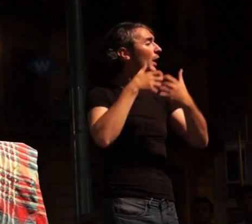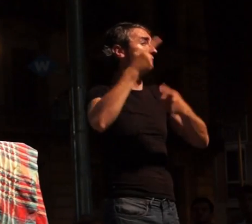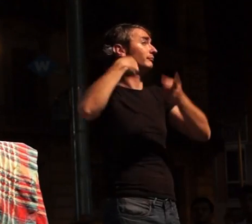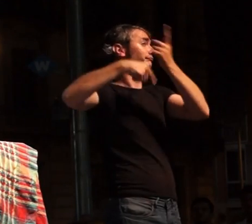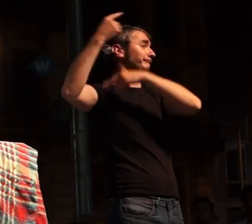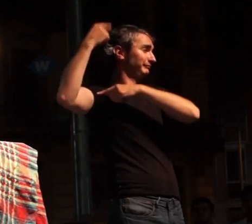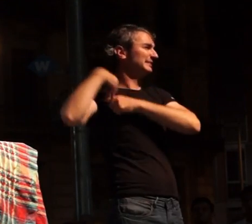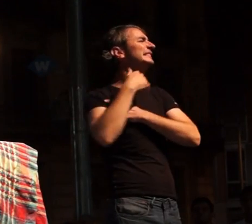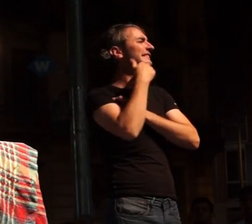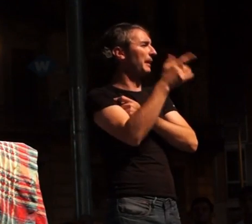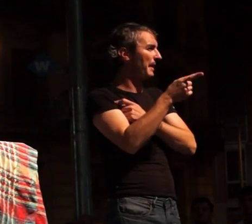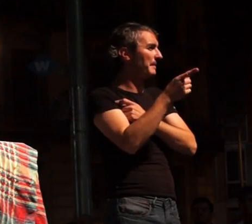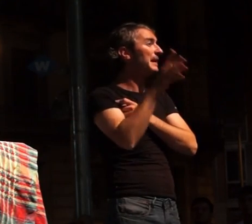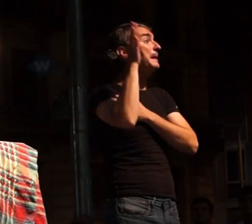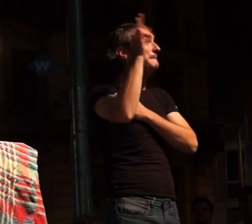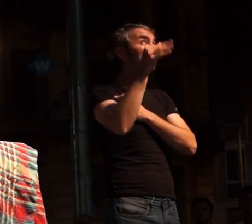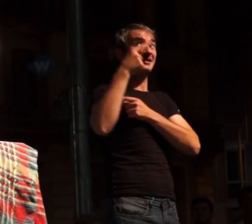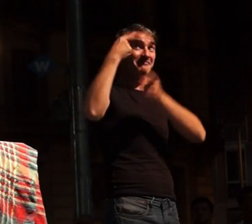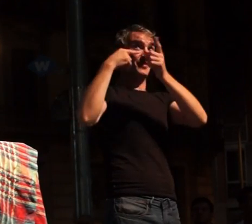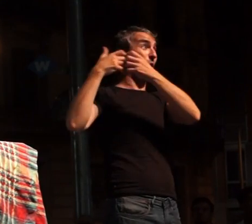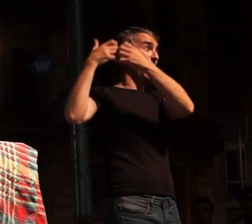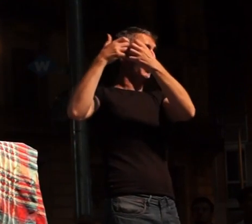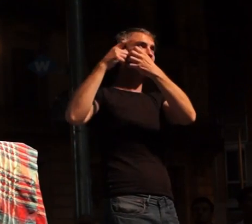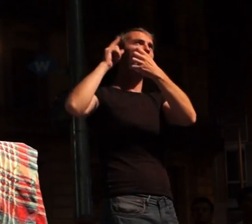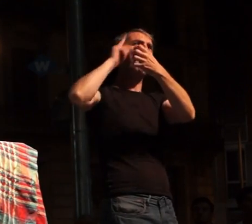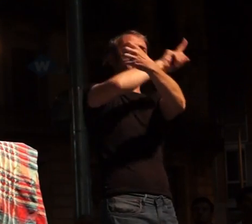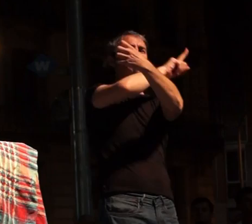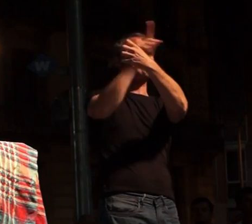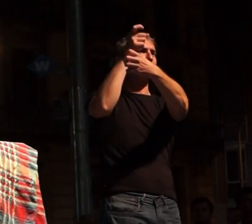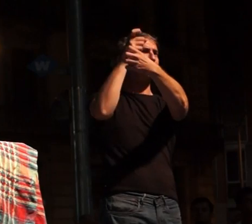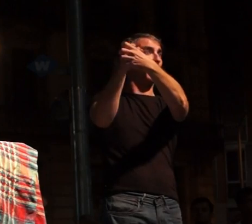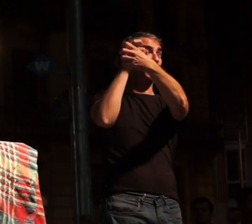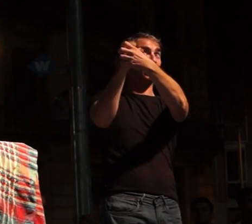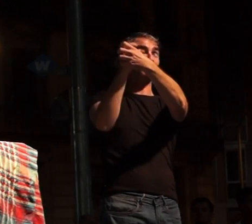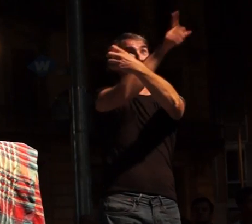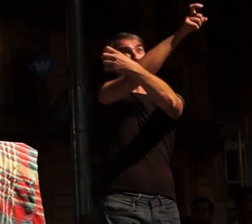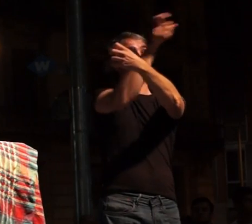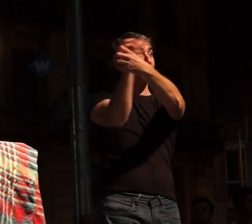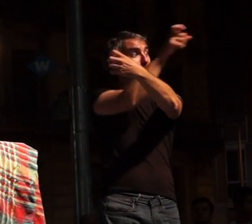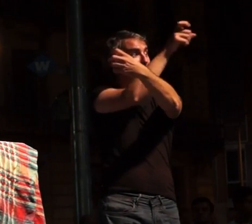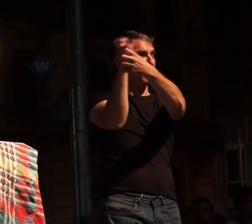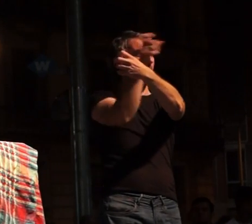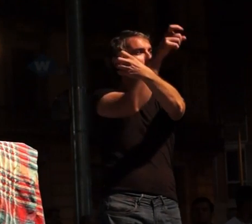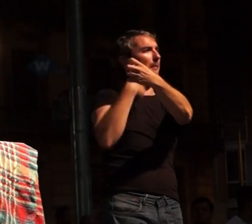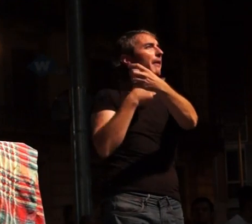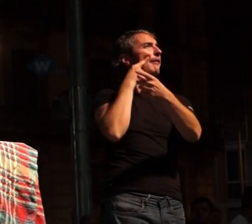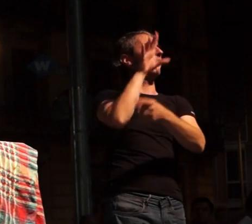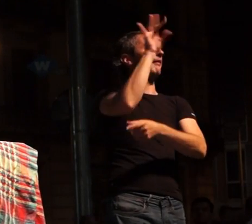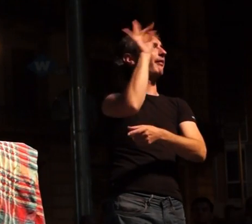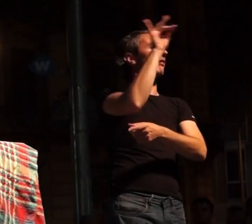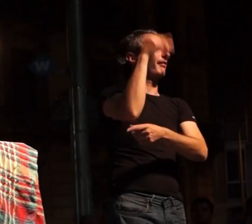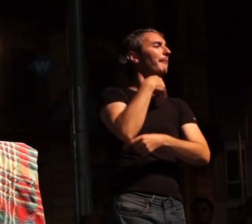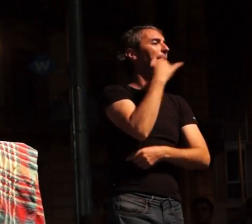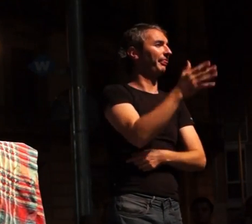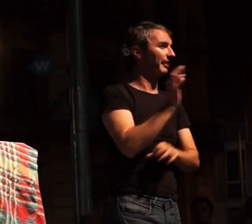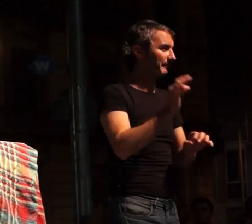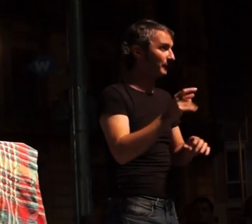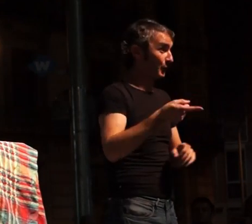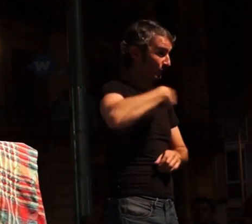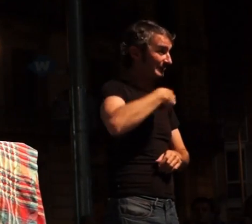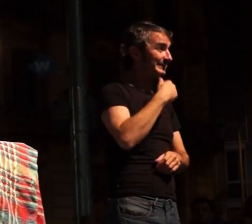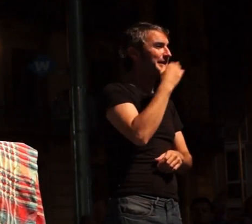Sabem també com responen els poderosos quan el poder popular s'organitza i els hi pren els privilegis. De fet,